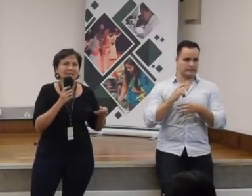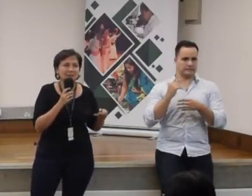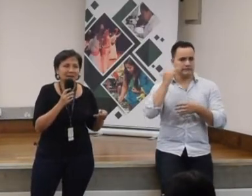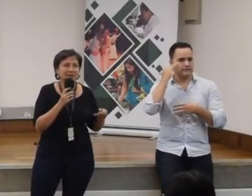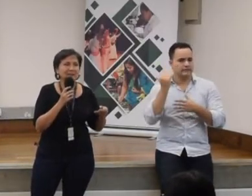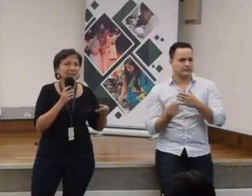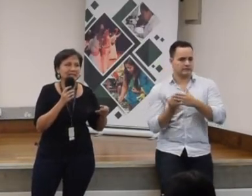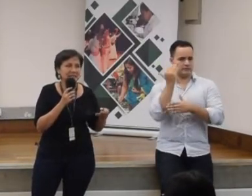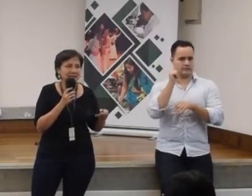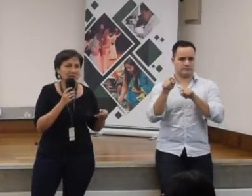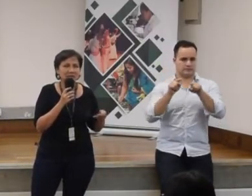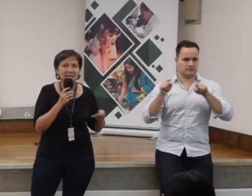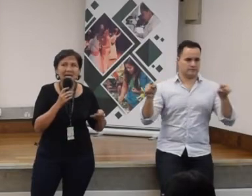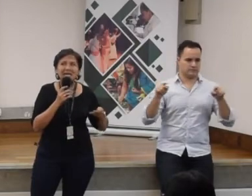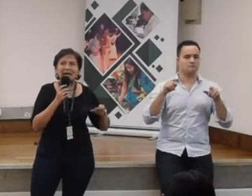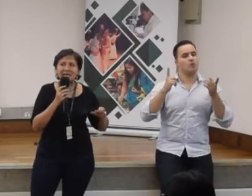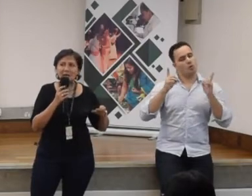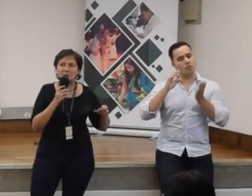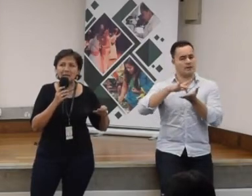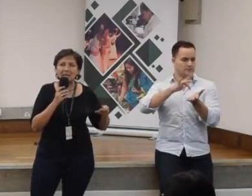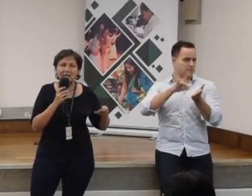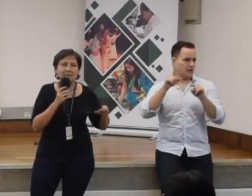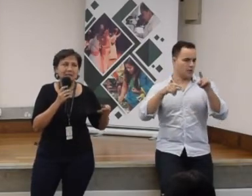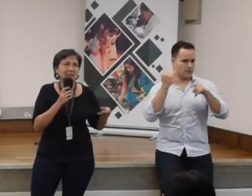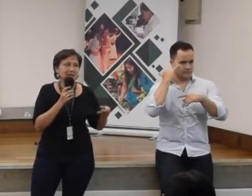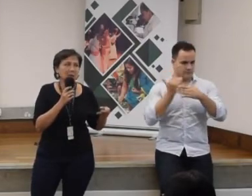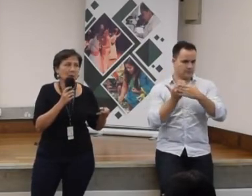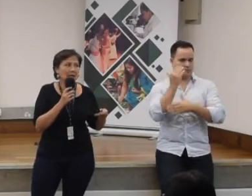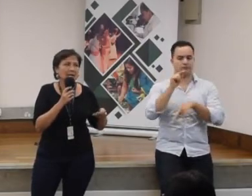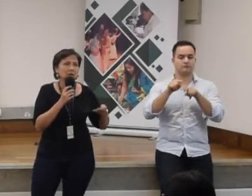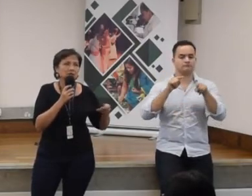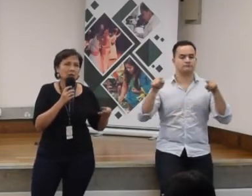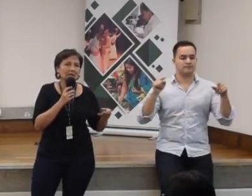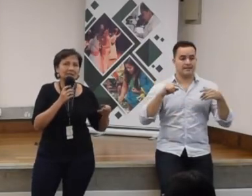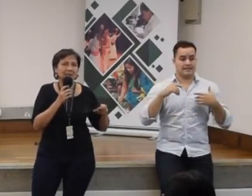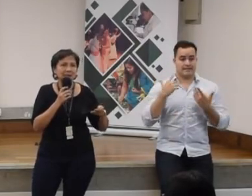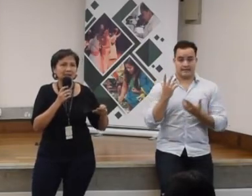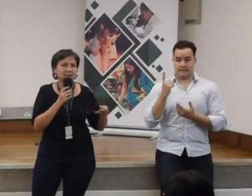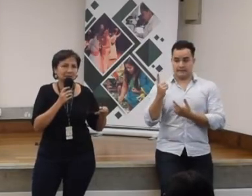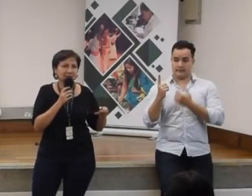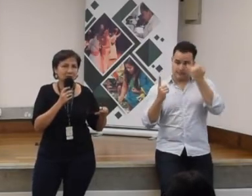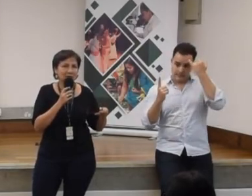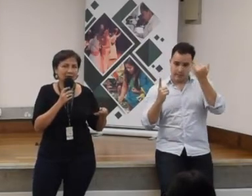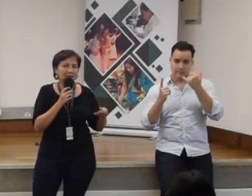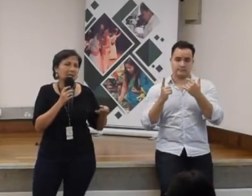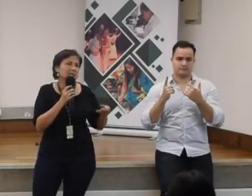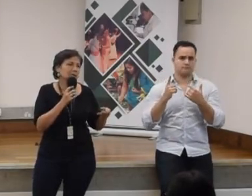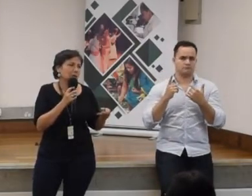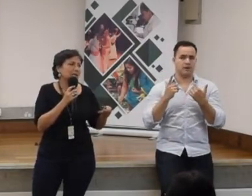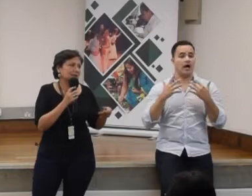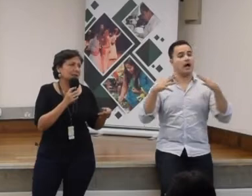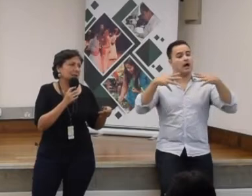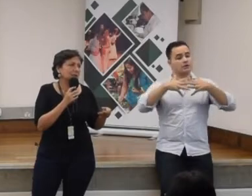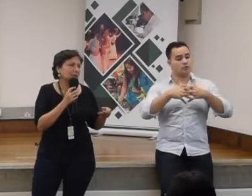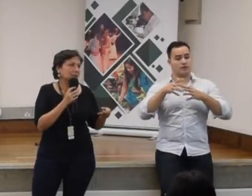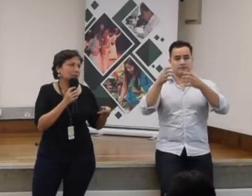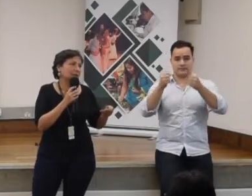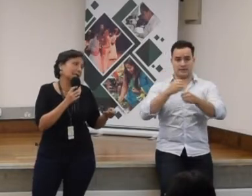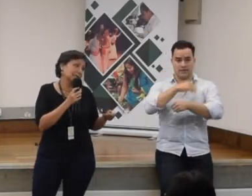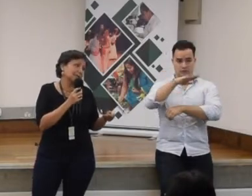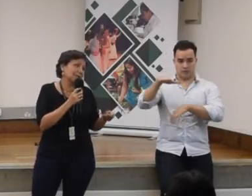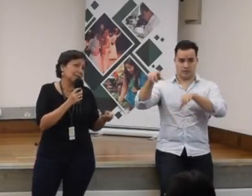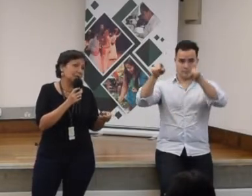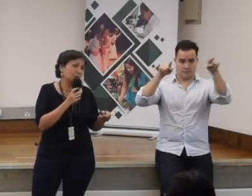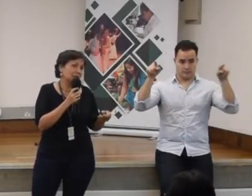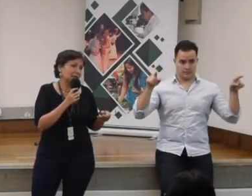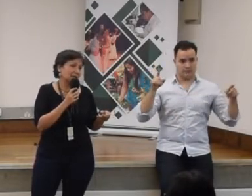o participantes de iniciativas, cada una de ellas que articula no solo las seccionales, sino las 22,